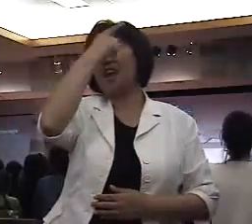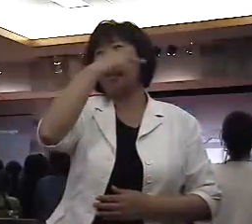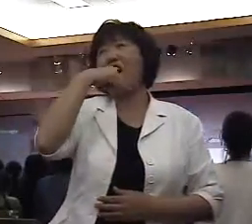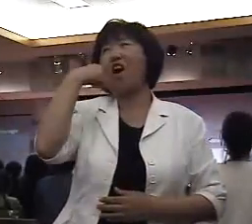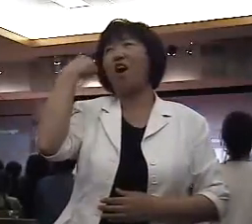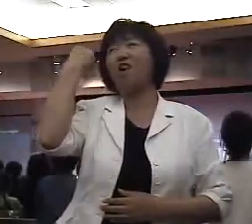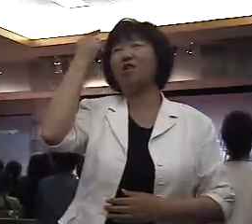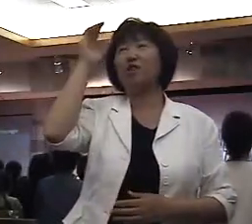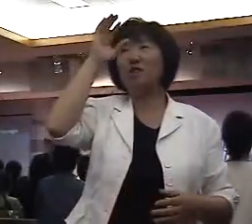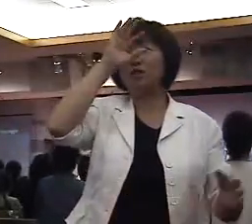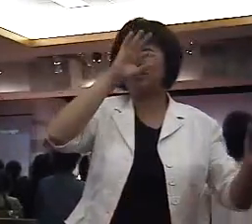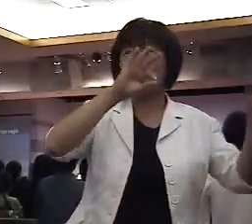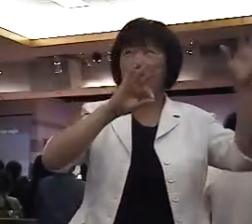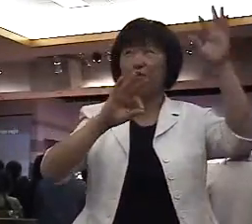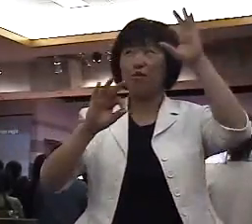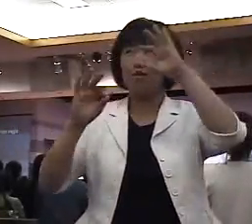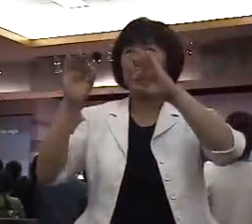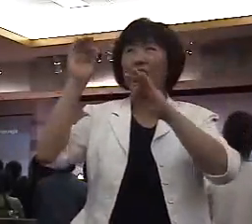주의